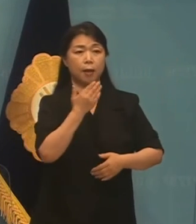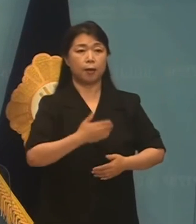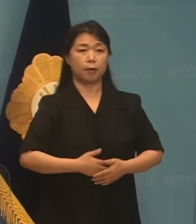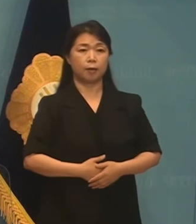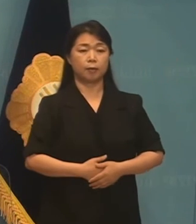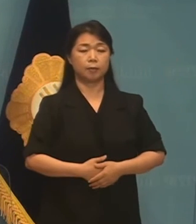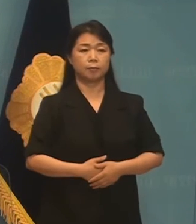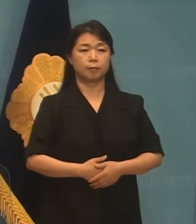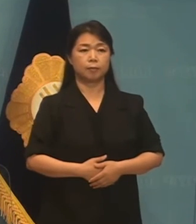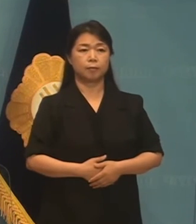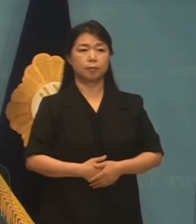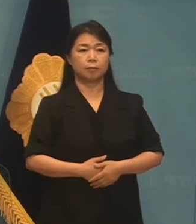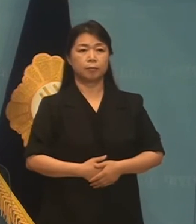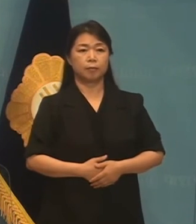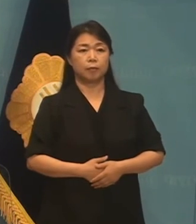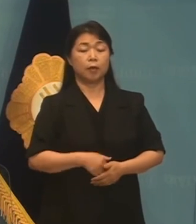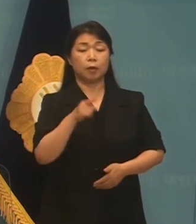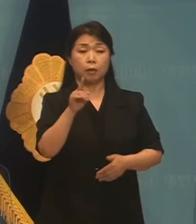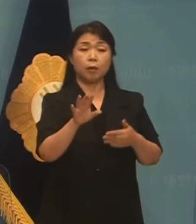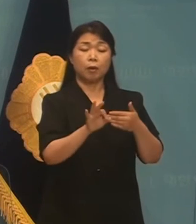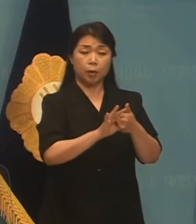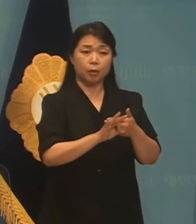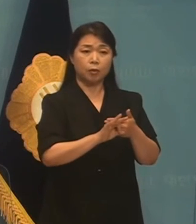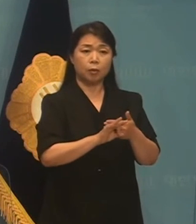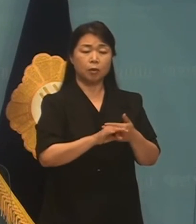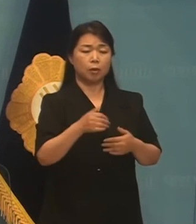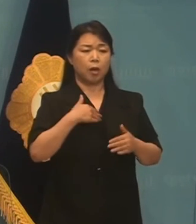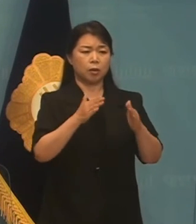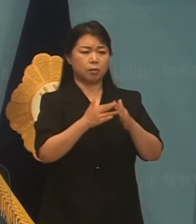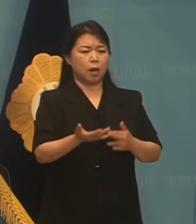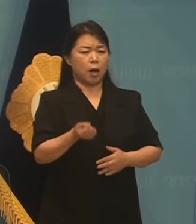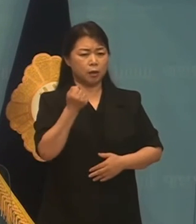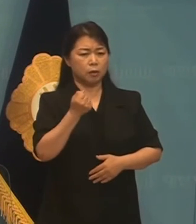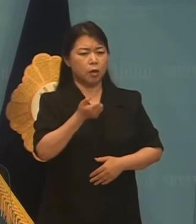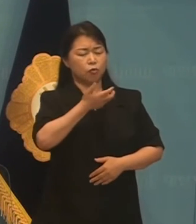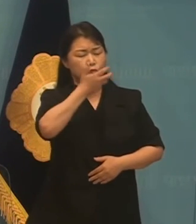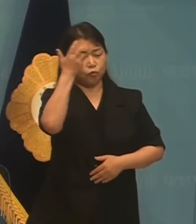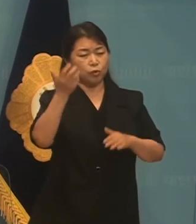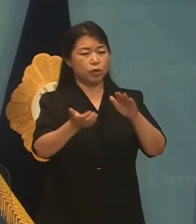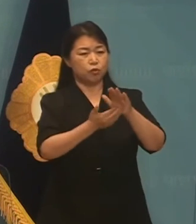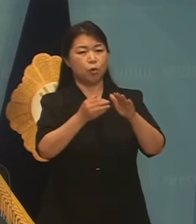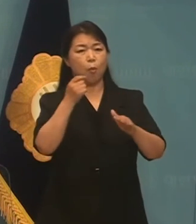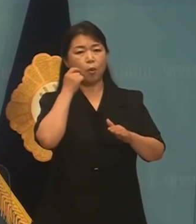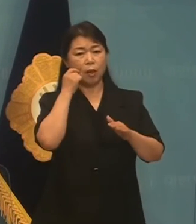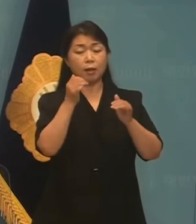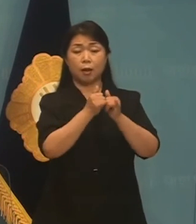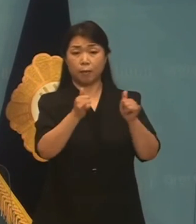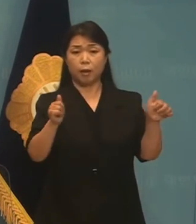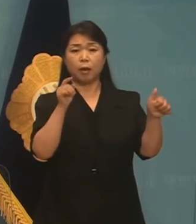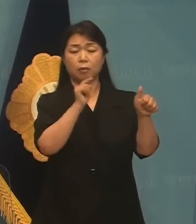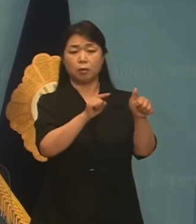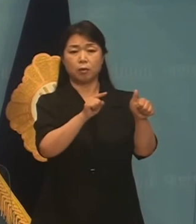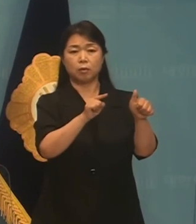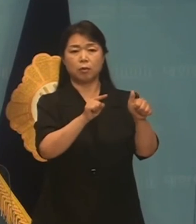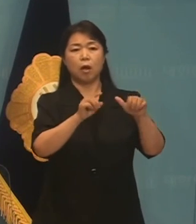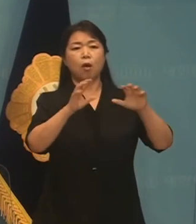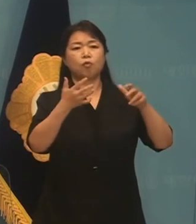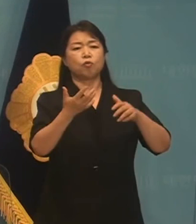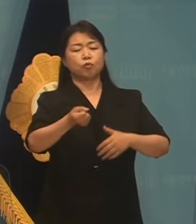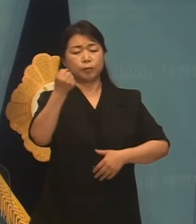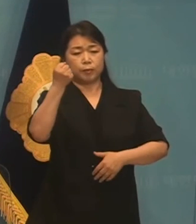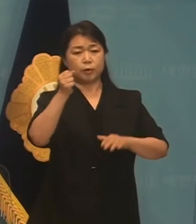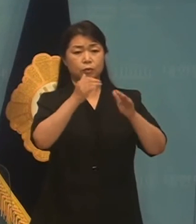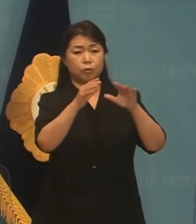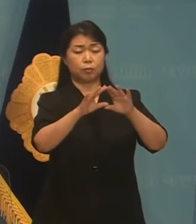것입니다. 이렇게 해도 내 집 마련의 꿈을 이루지 못하는 국민에게는